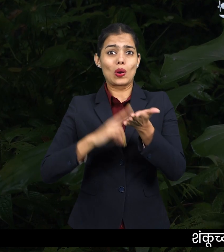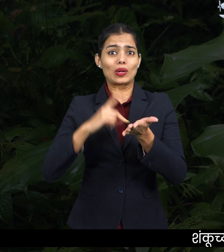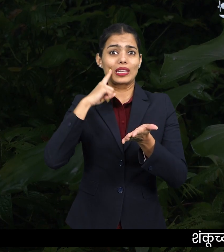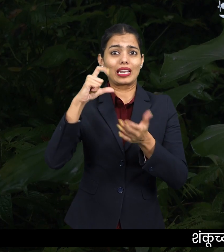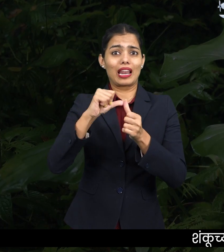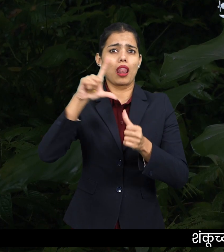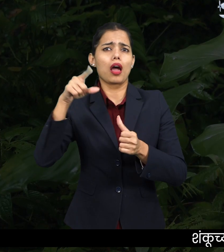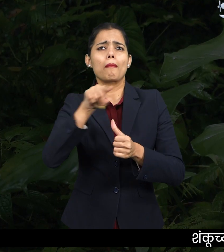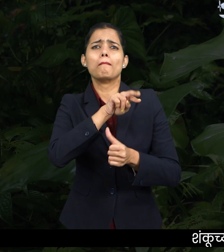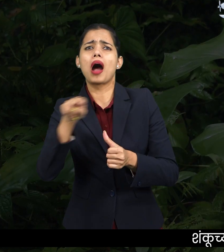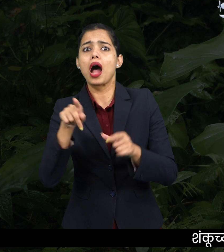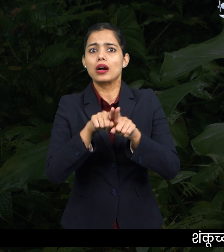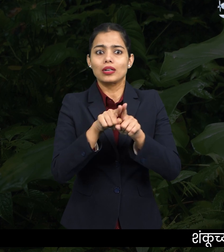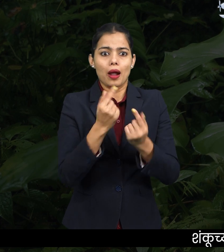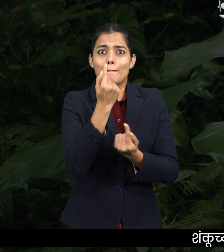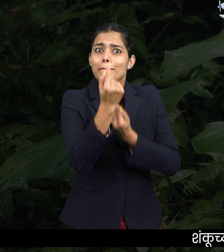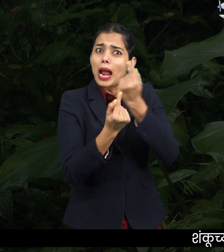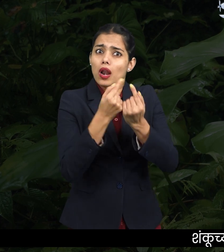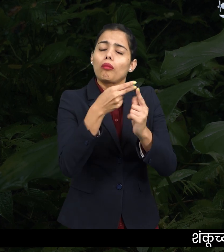शंकूच्या आकाराचे.